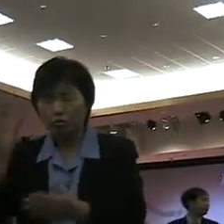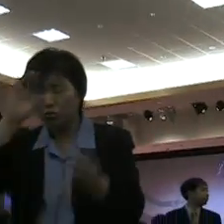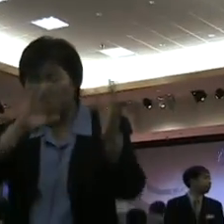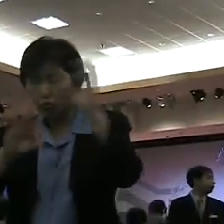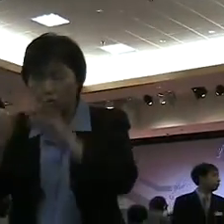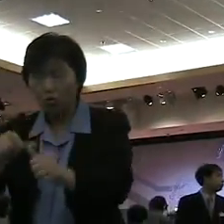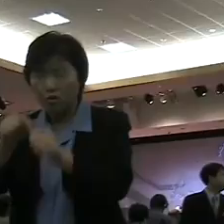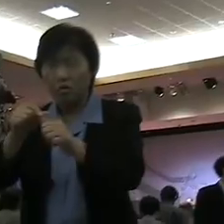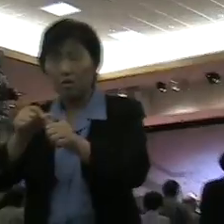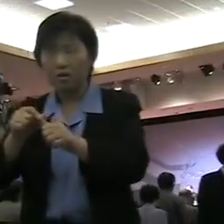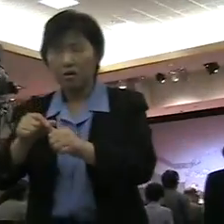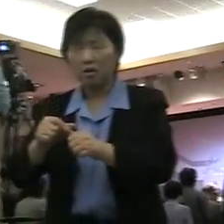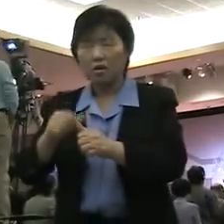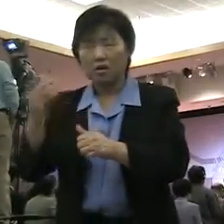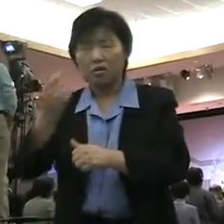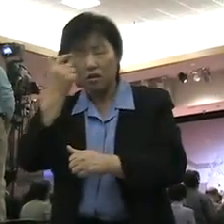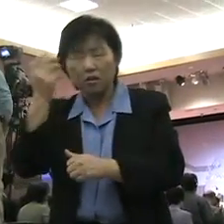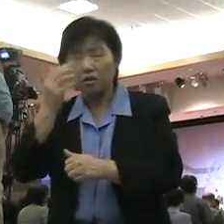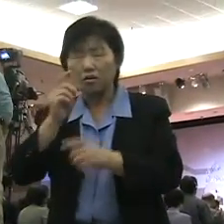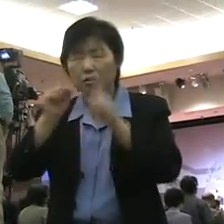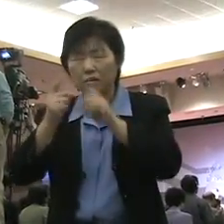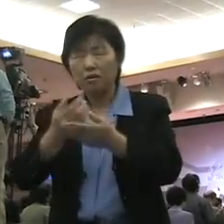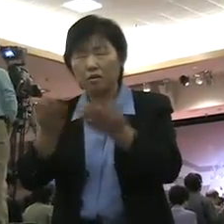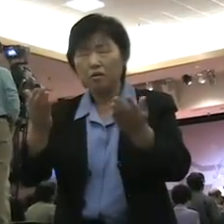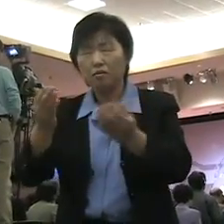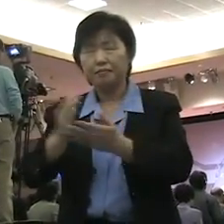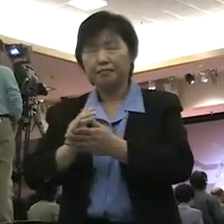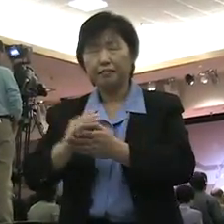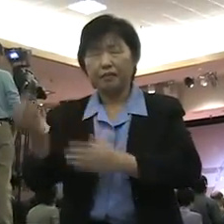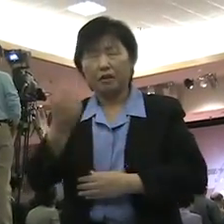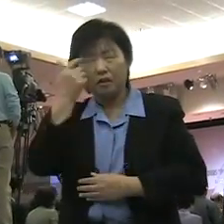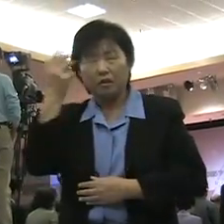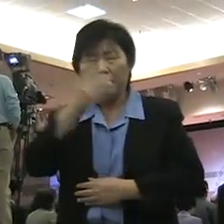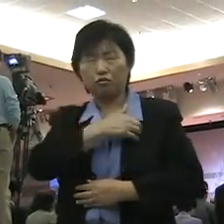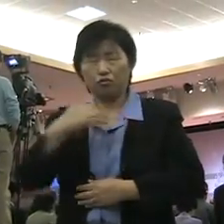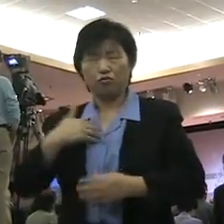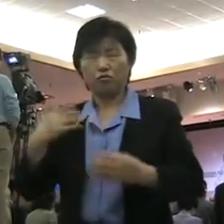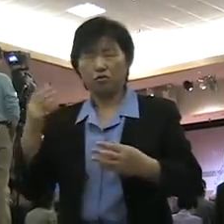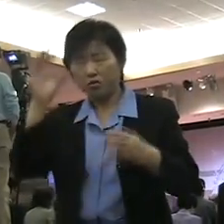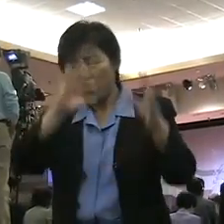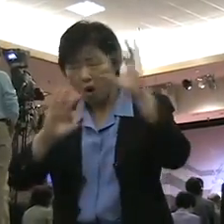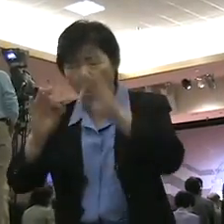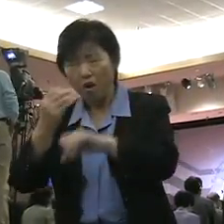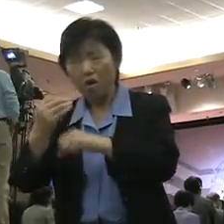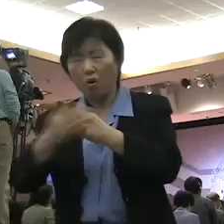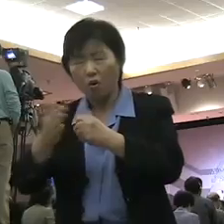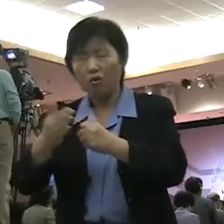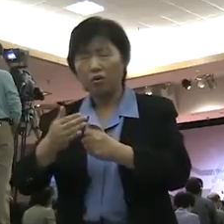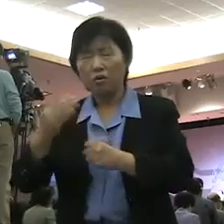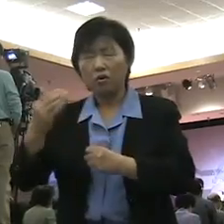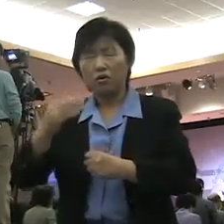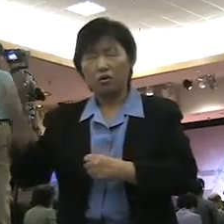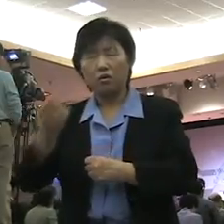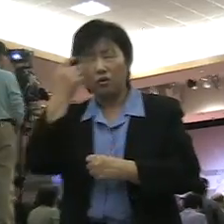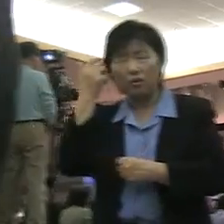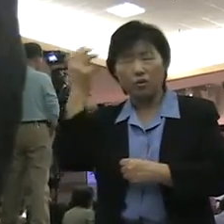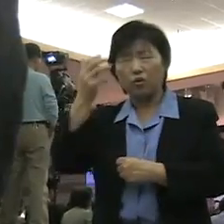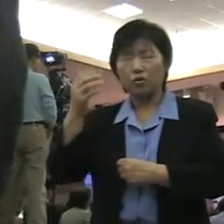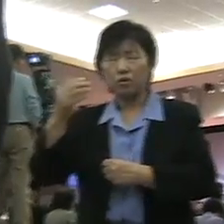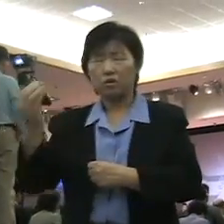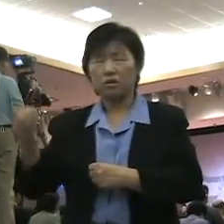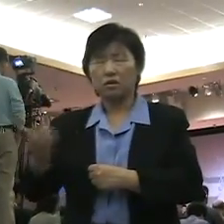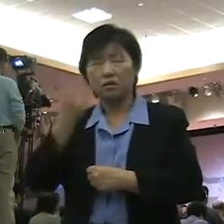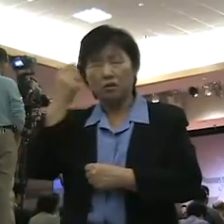자에게 성령을 주시겠다고 말씀하신 주님, 이 시간 성령 충만함을 구하오니 우리의 영혼을 성령 충만함으로